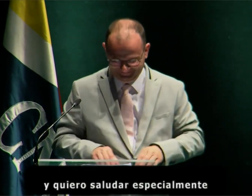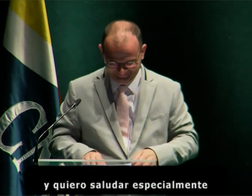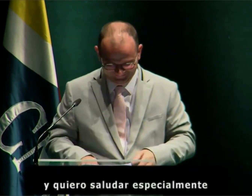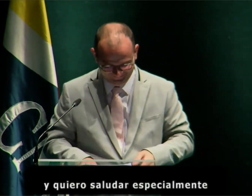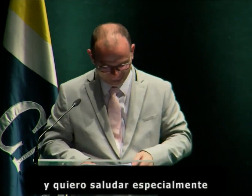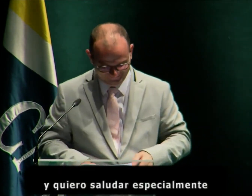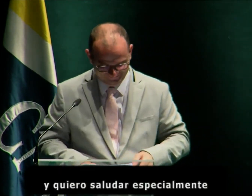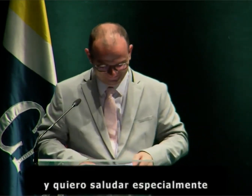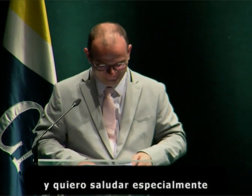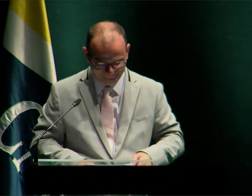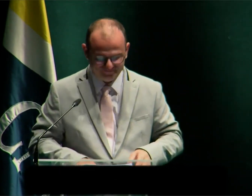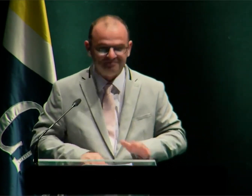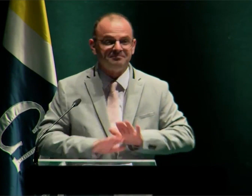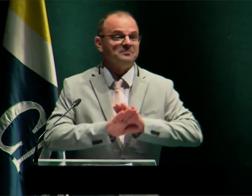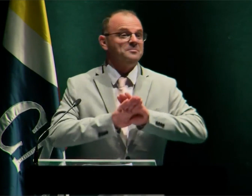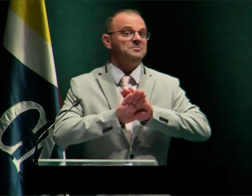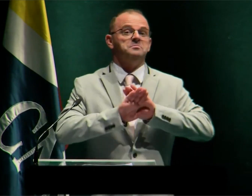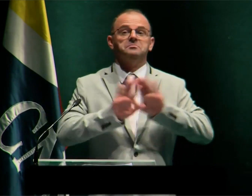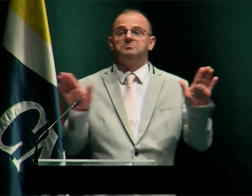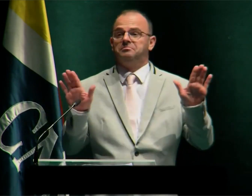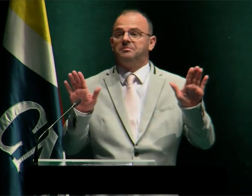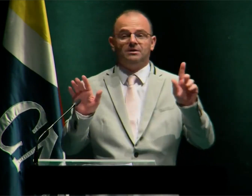Extremadura.